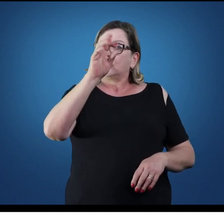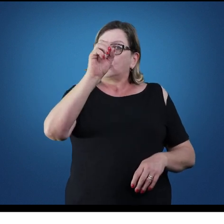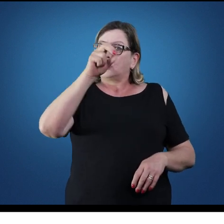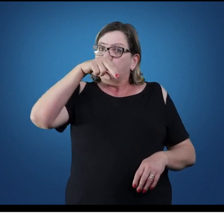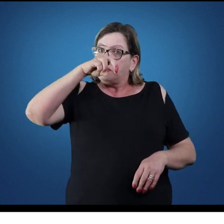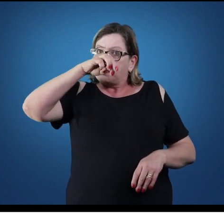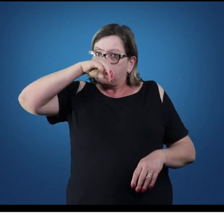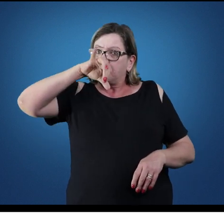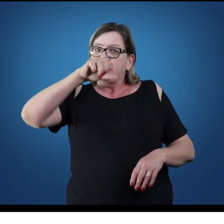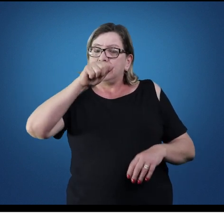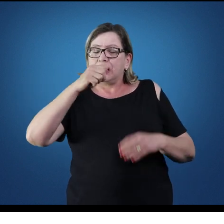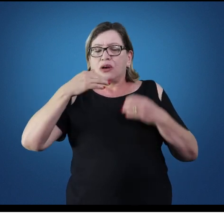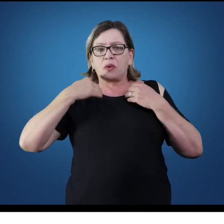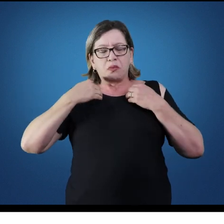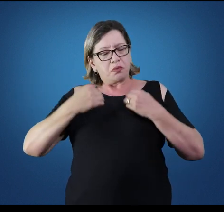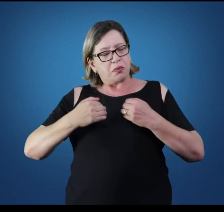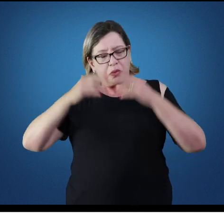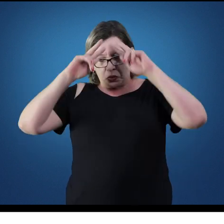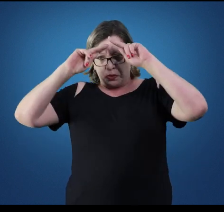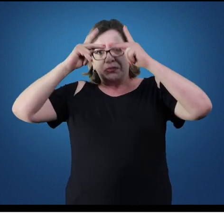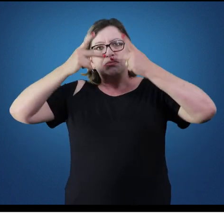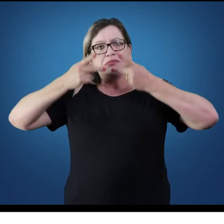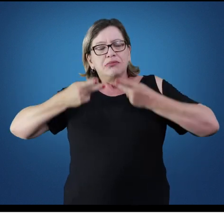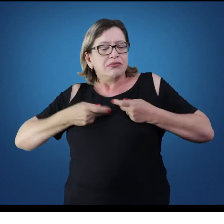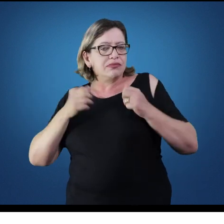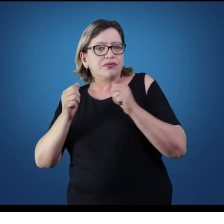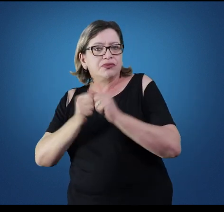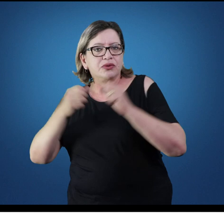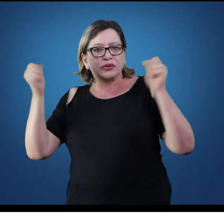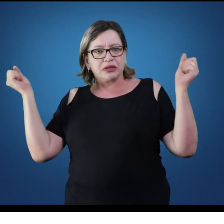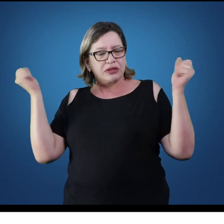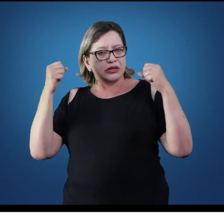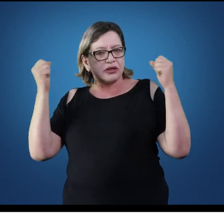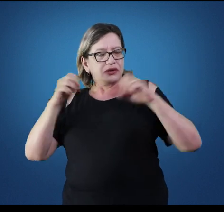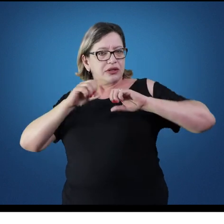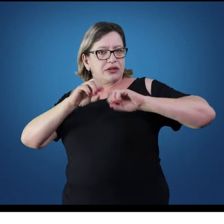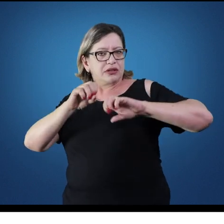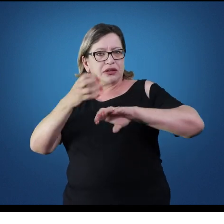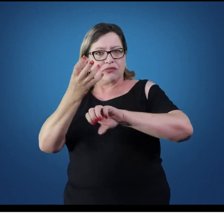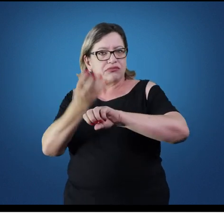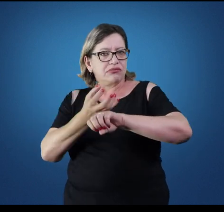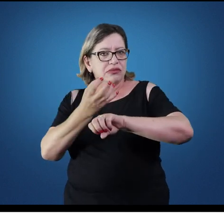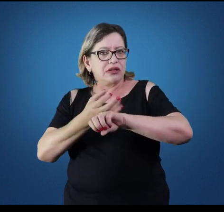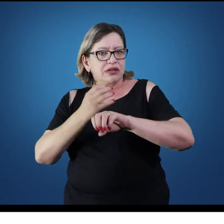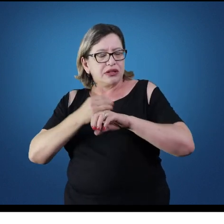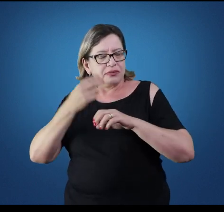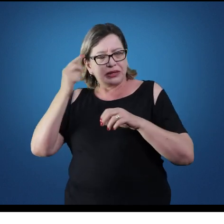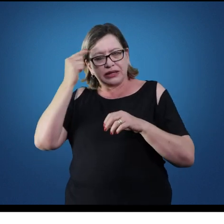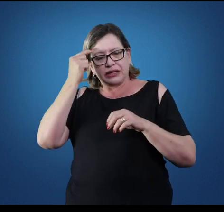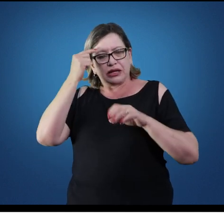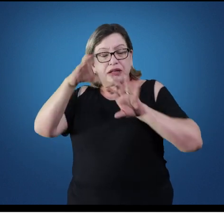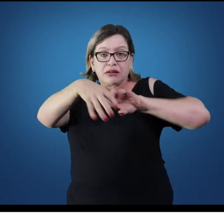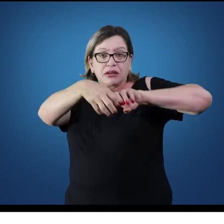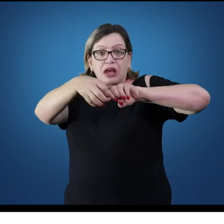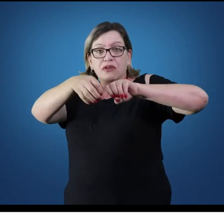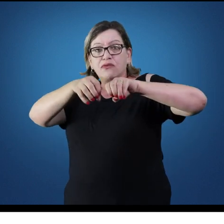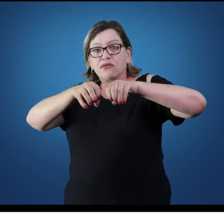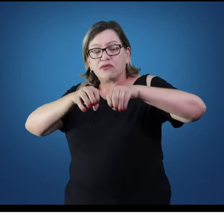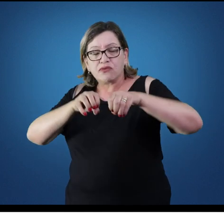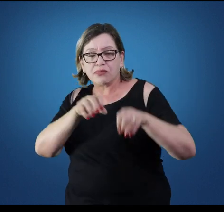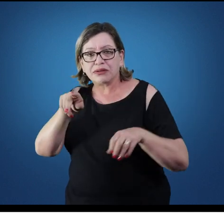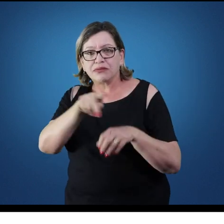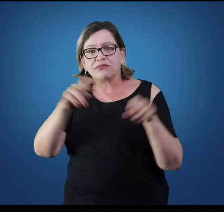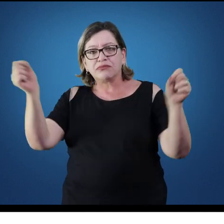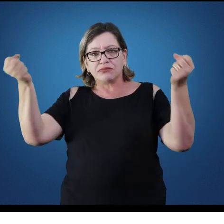Educação Física. Nós vamos trabalhar, então, um conteúdo de Anatomia Humana visando a formação do professor de Educação Física nessa